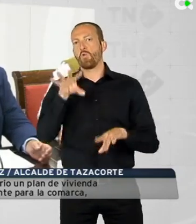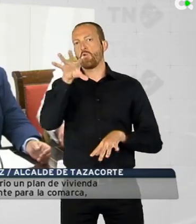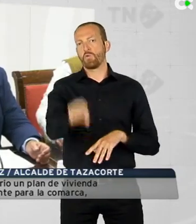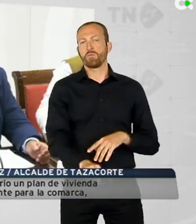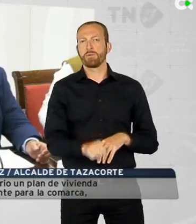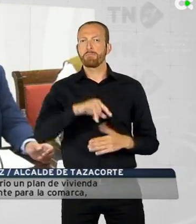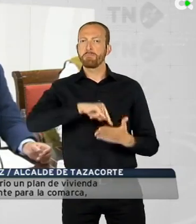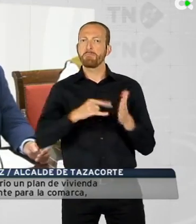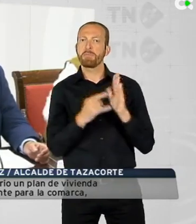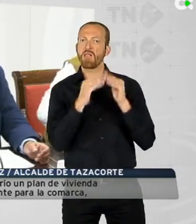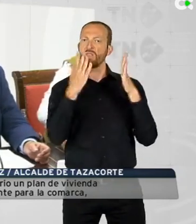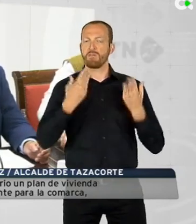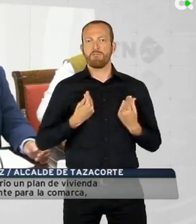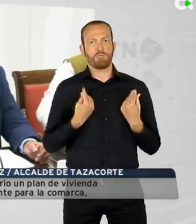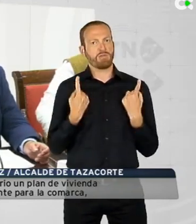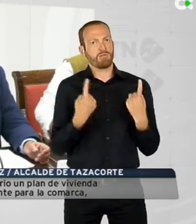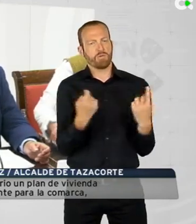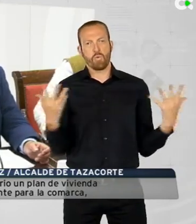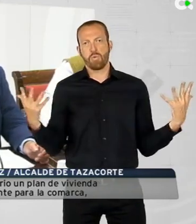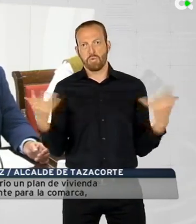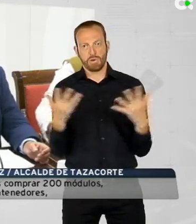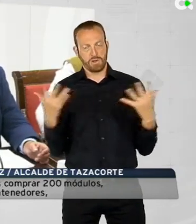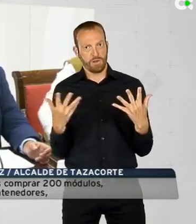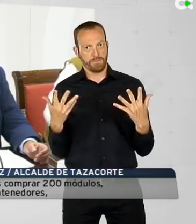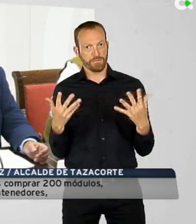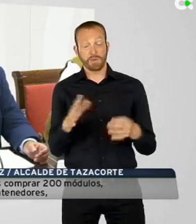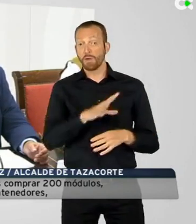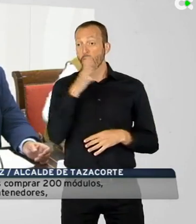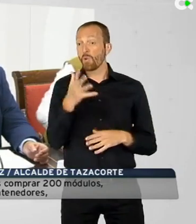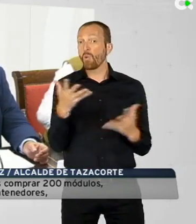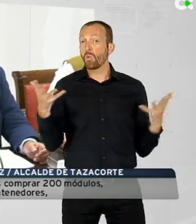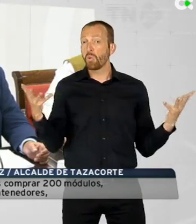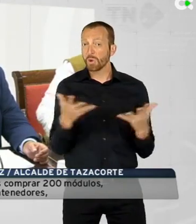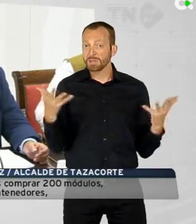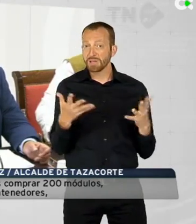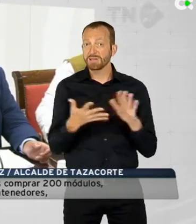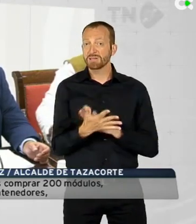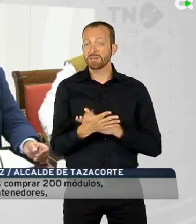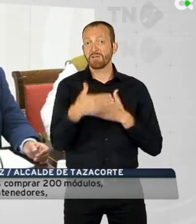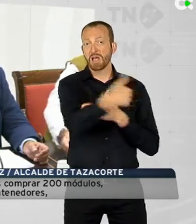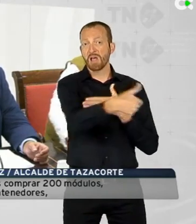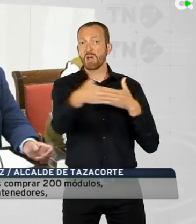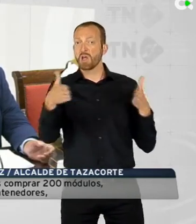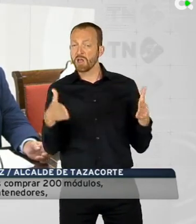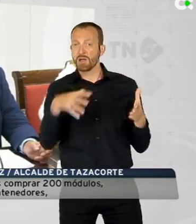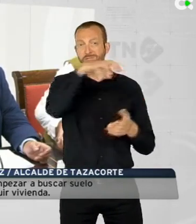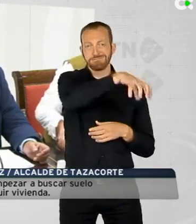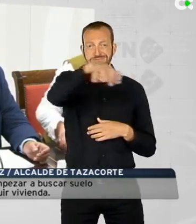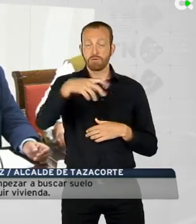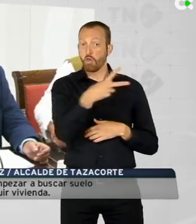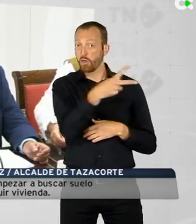de vivienda de carácter urgente para la comarca, porque si urgente es comprar 200 módulos, 200